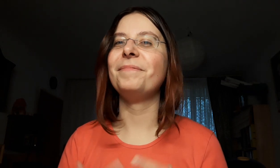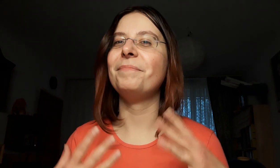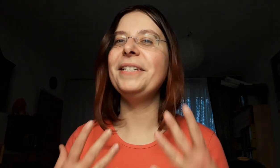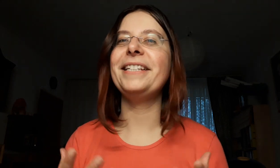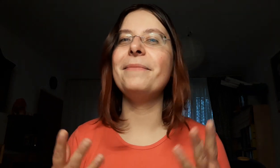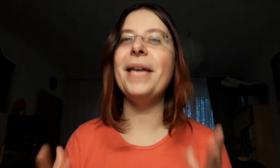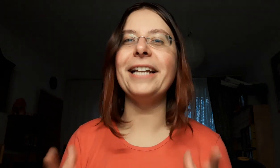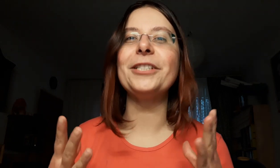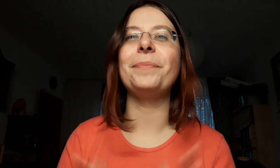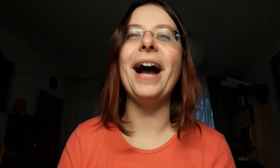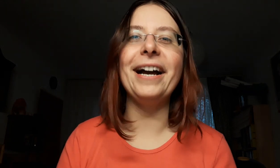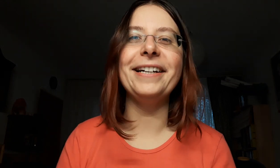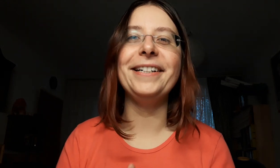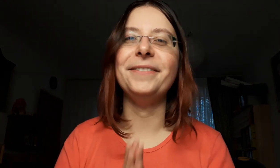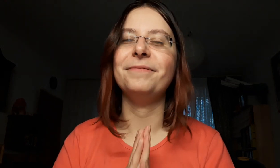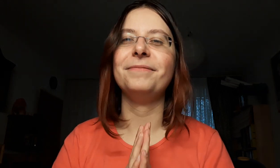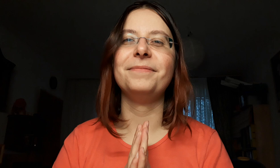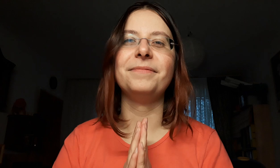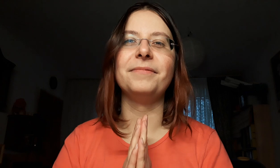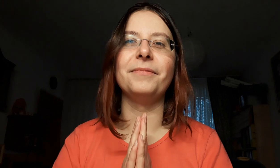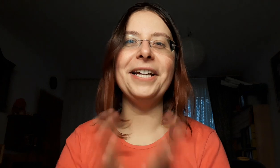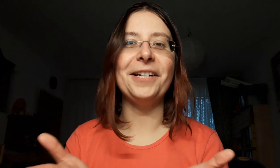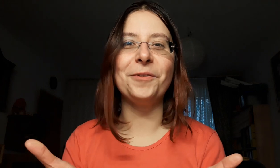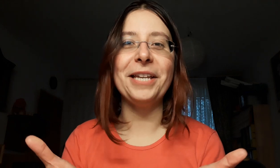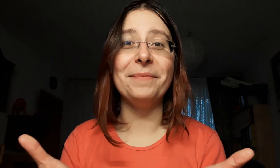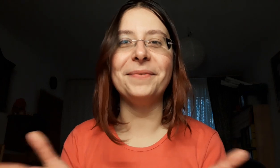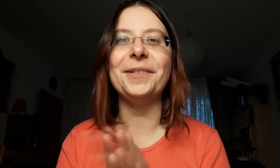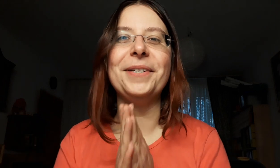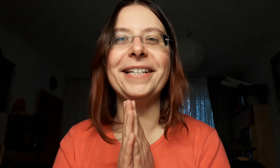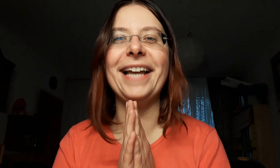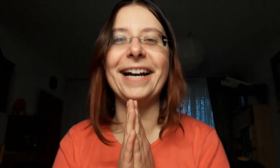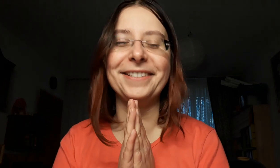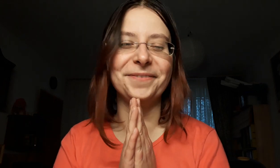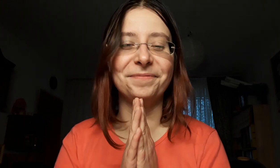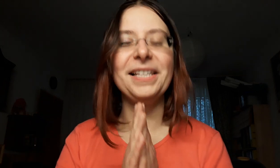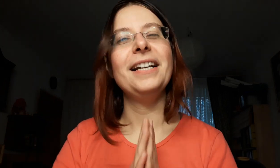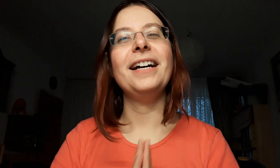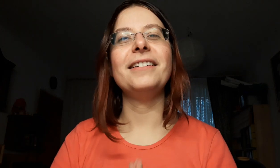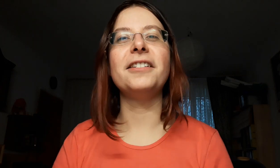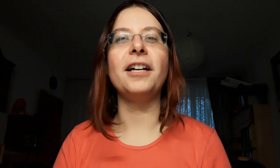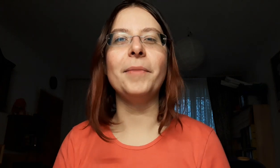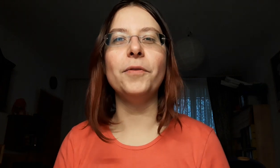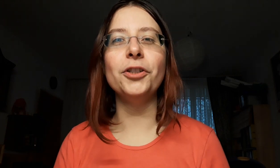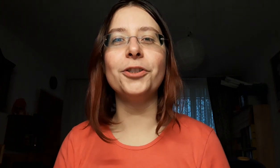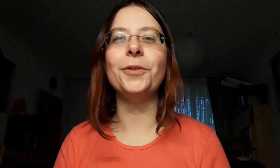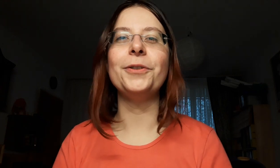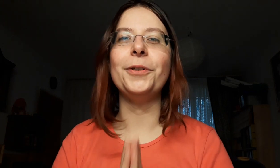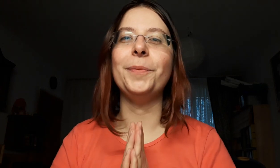mit Gebärdensprache weiterzugeben, so in der Art. Das ist halt mein Wunsch und